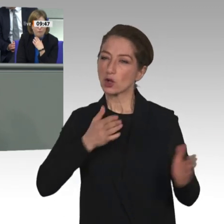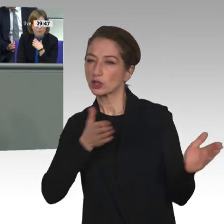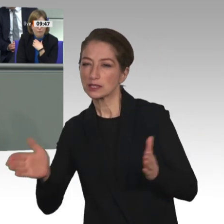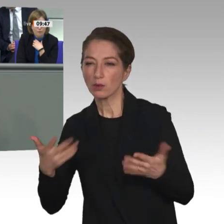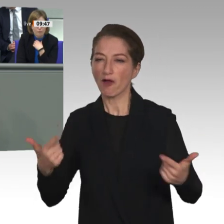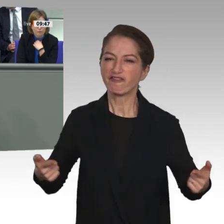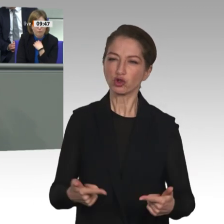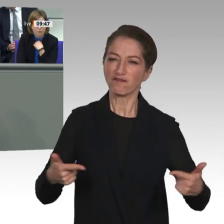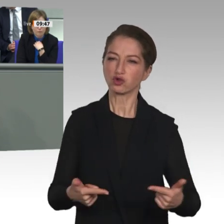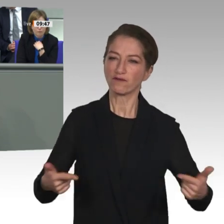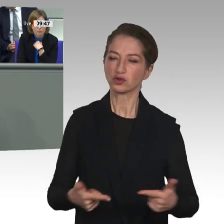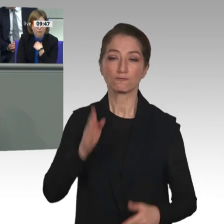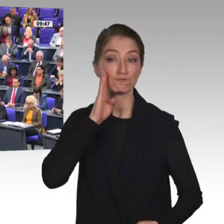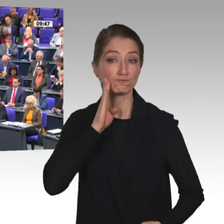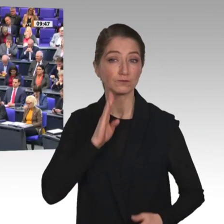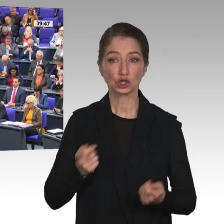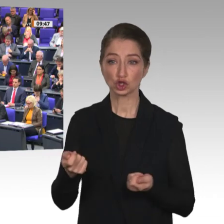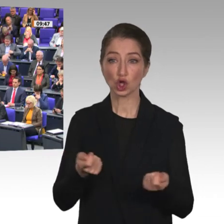und umdenken, meine Damen und Herren.